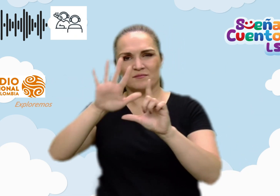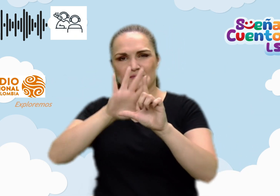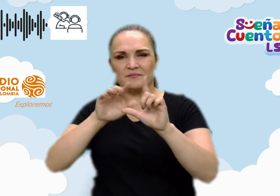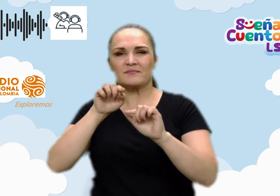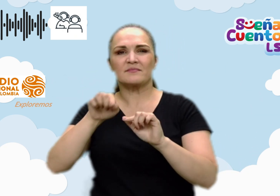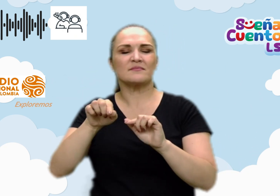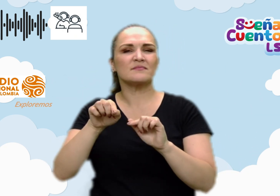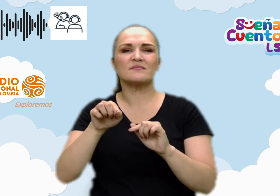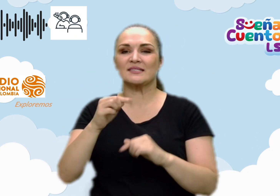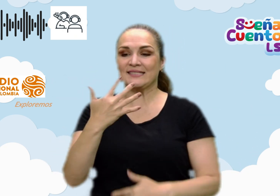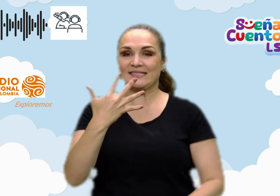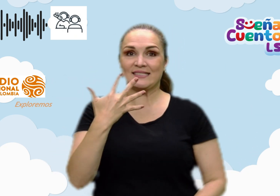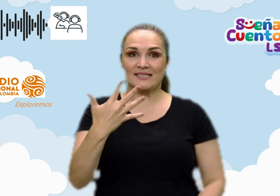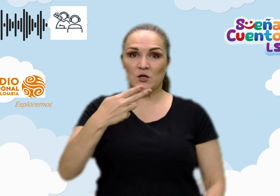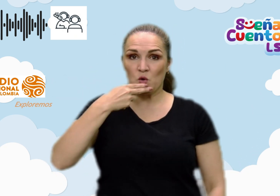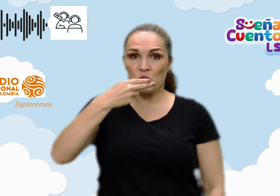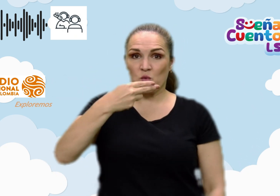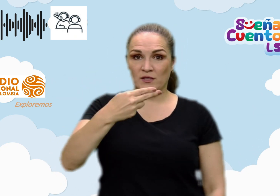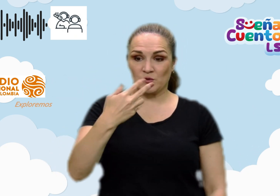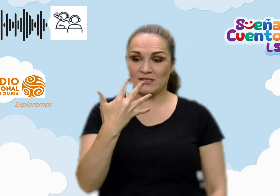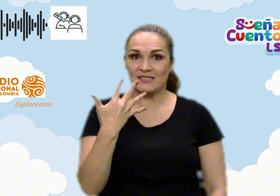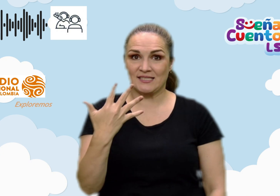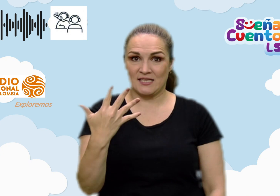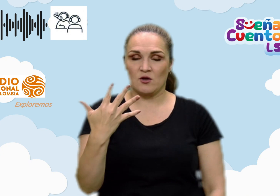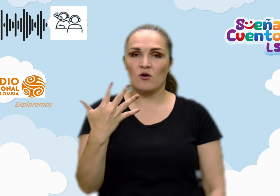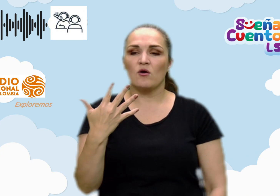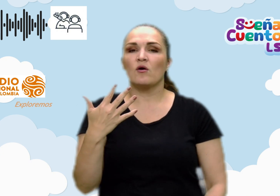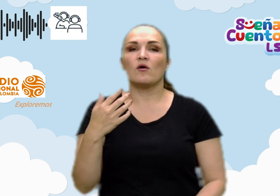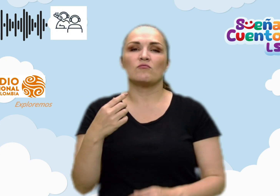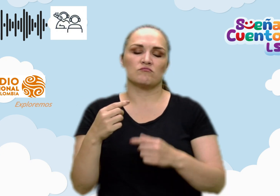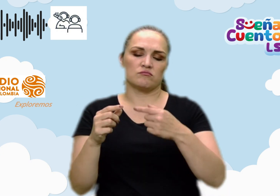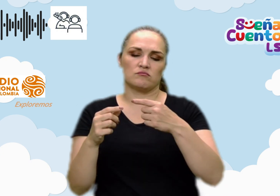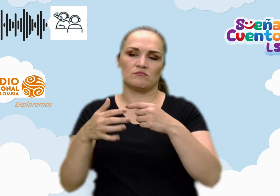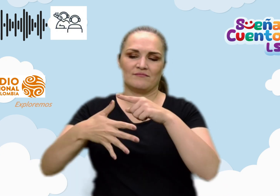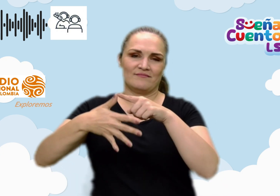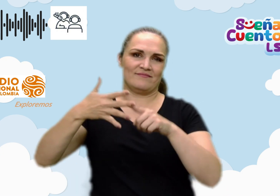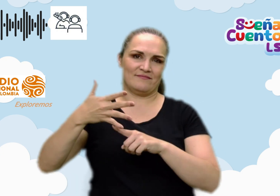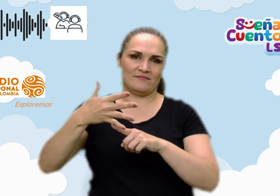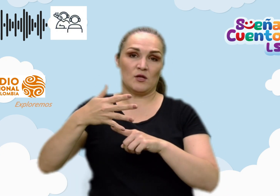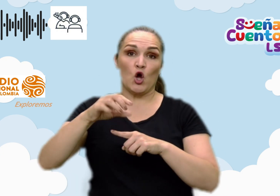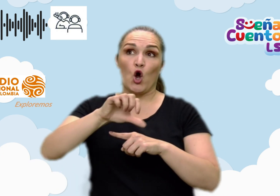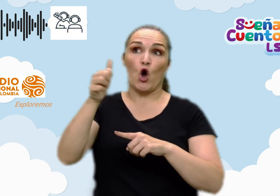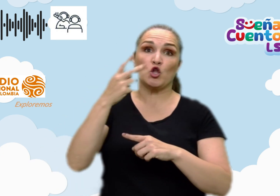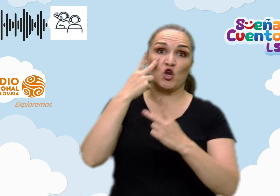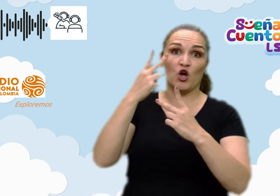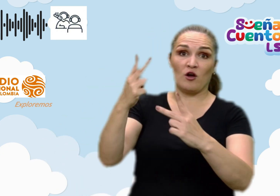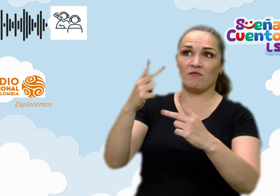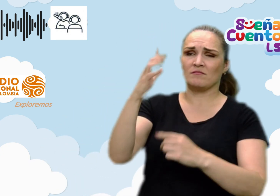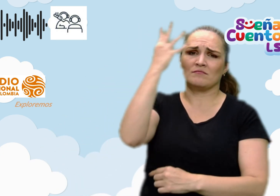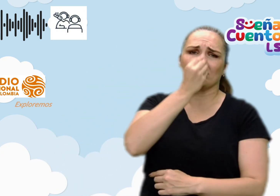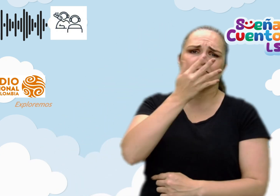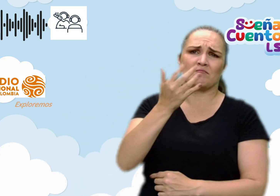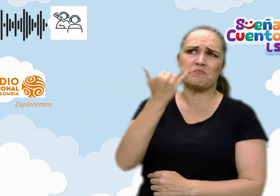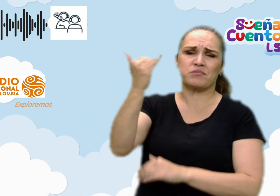una producción tenemos ya 5 cuentos, 5 producción, donde otro